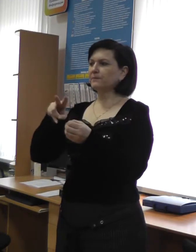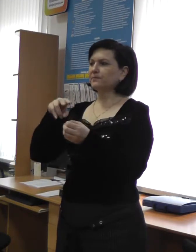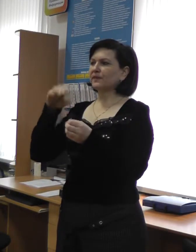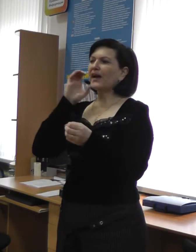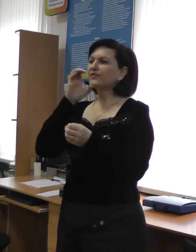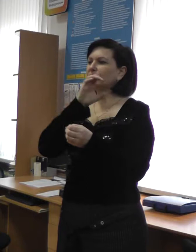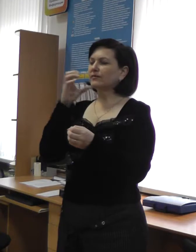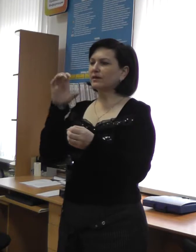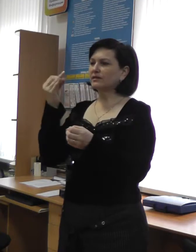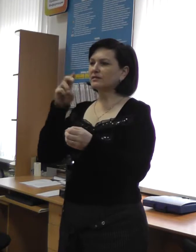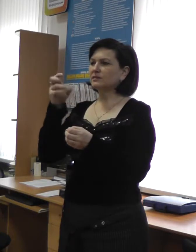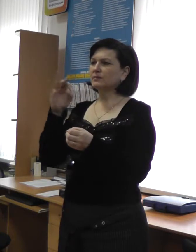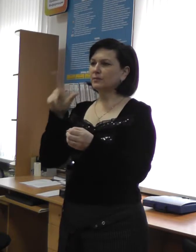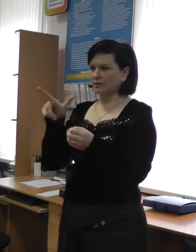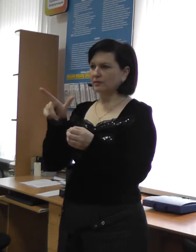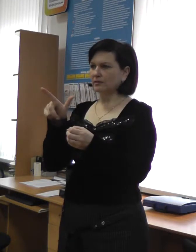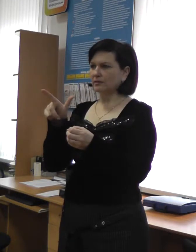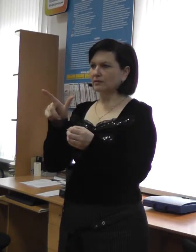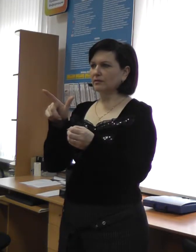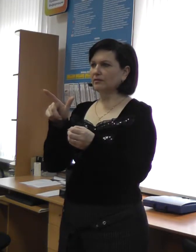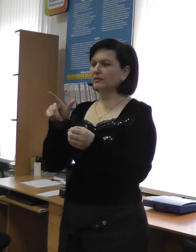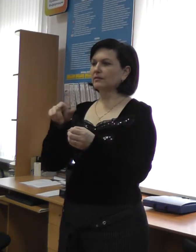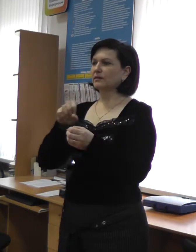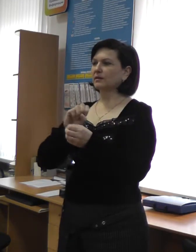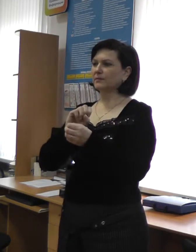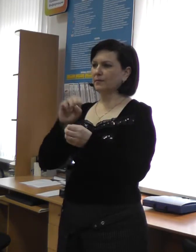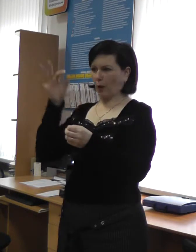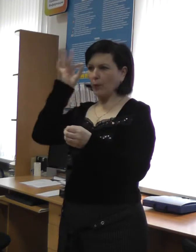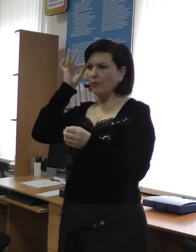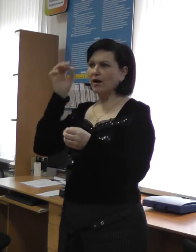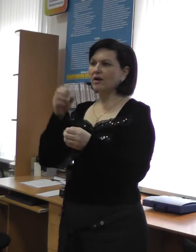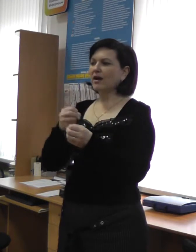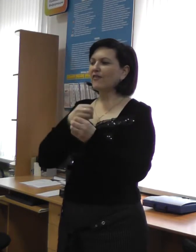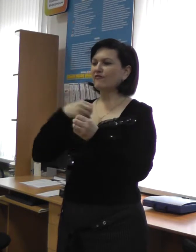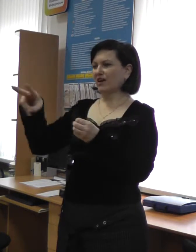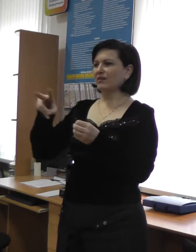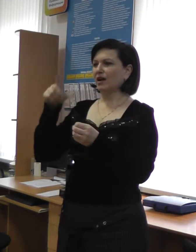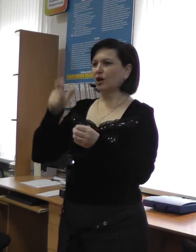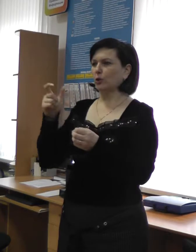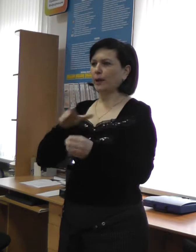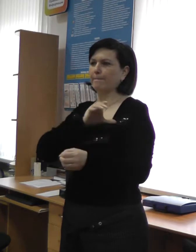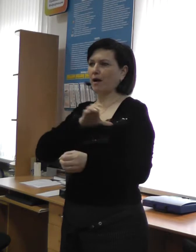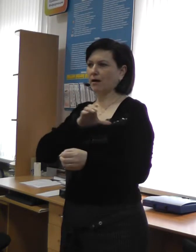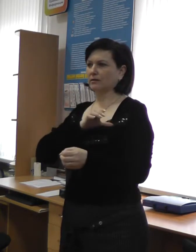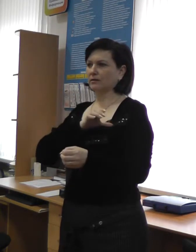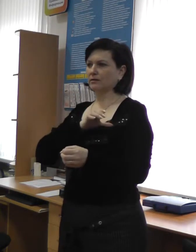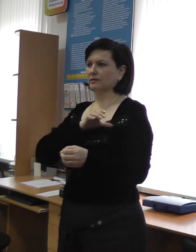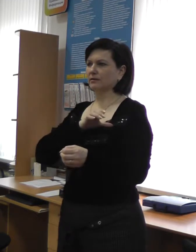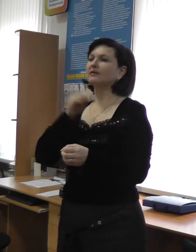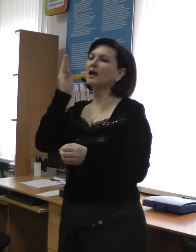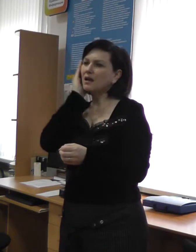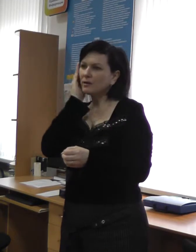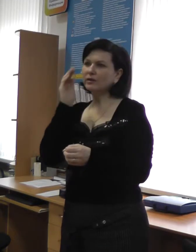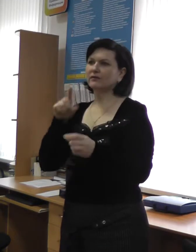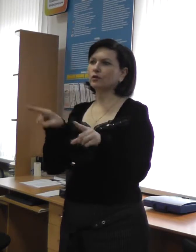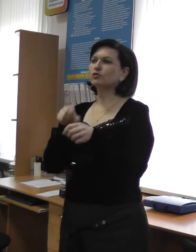Бестужев, Кривцов, Назимов, Ларер. Не раз бывали в них и сам Михаил Юрьевич Лермонтов. Его герой